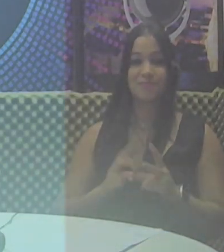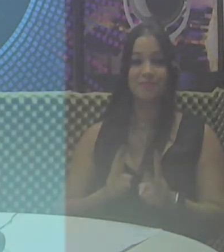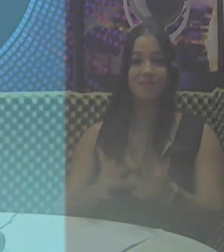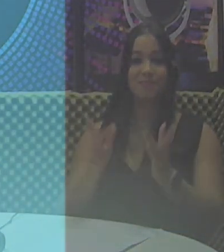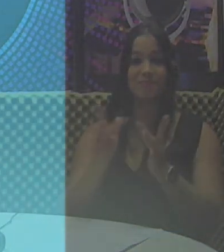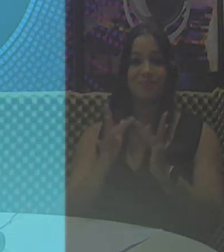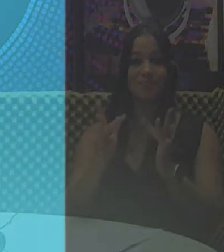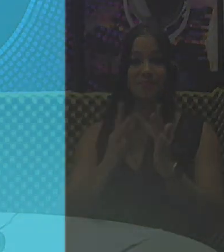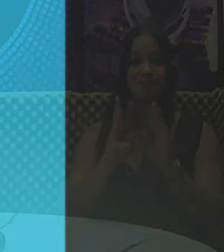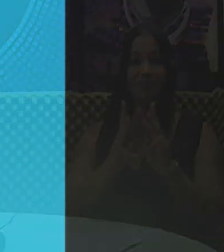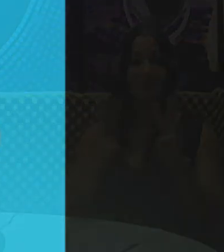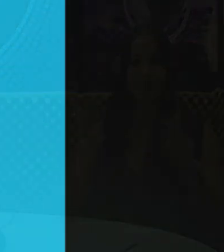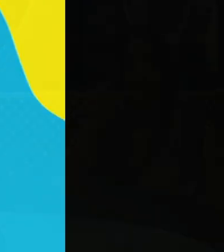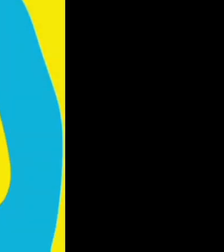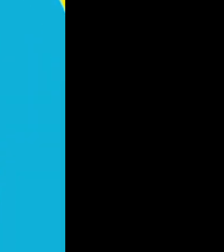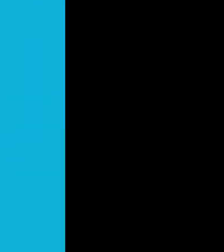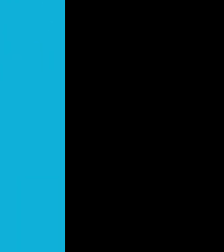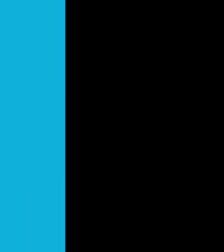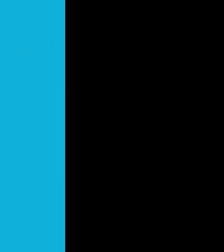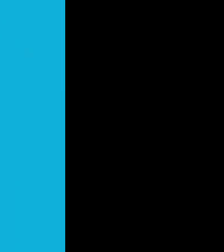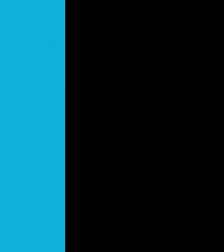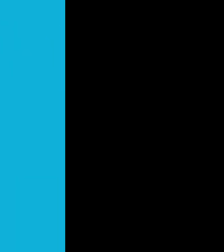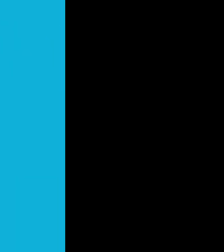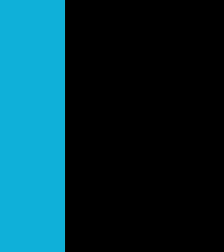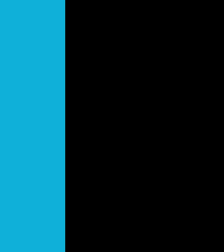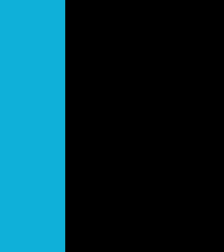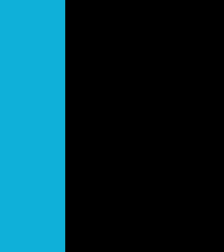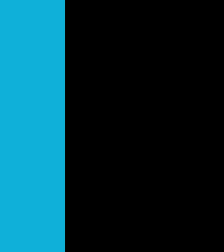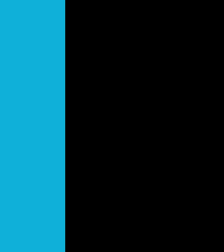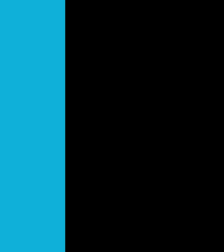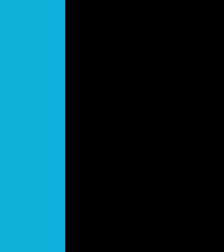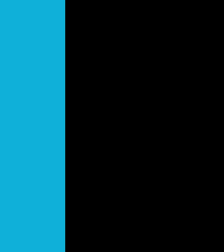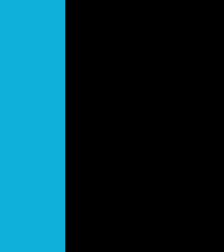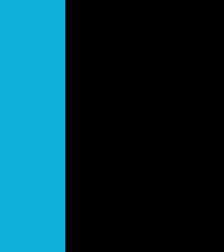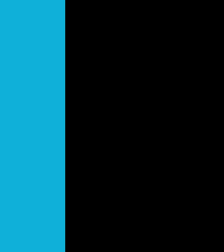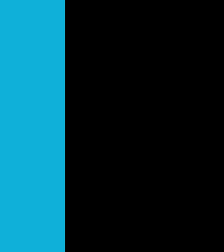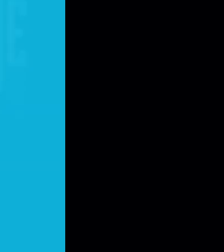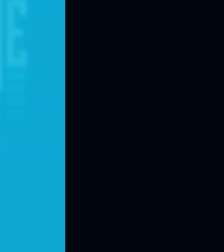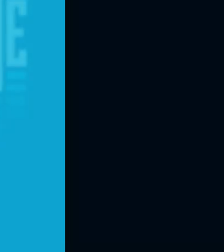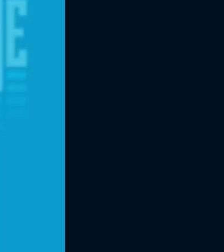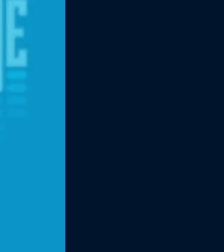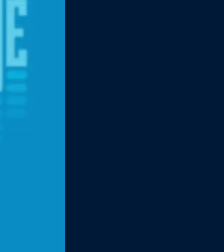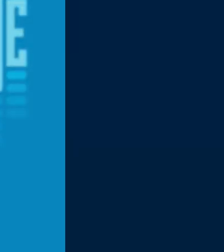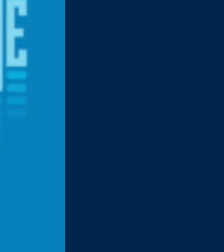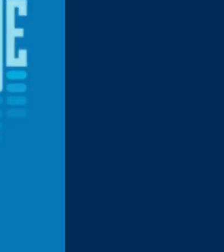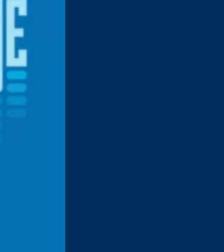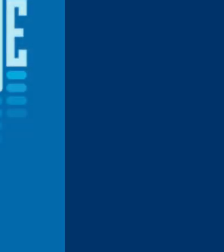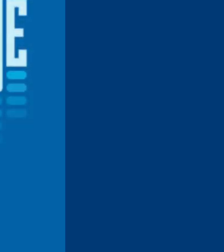Continue conosco no portal da Prefeitura e nas redes sociais.